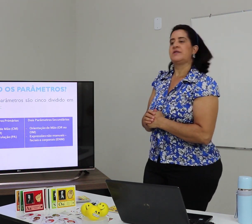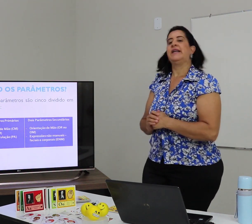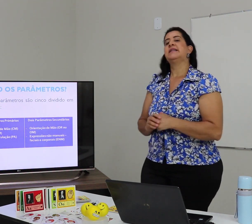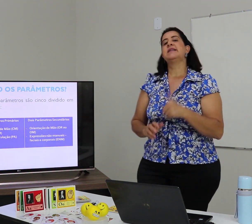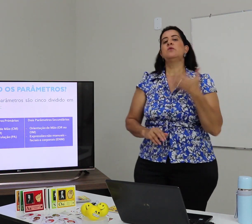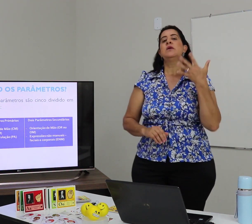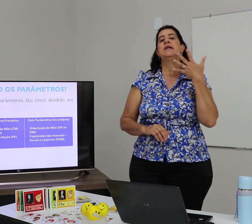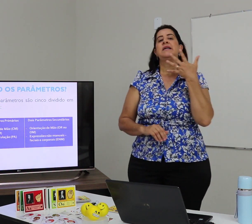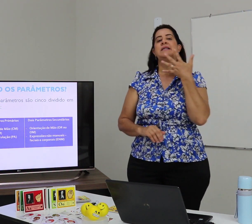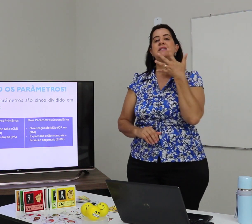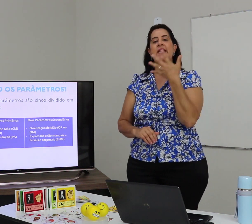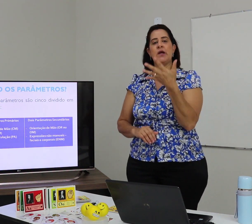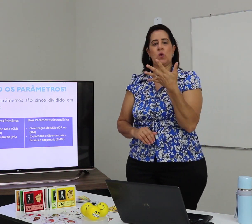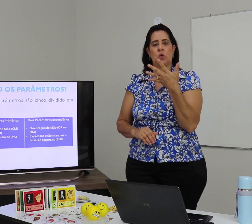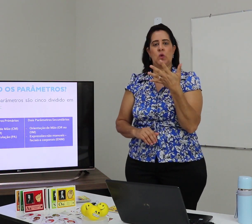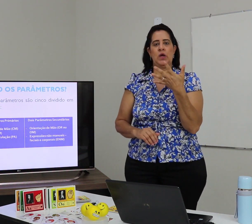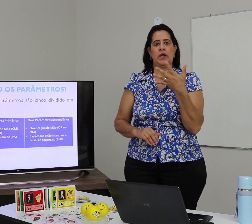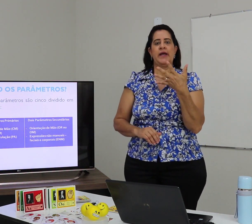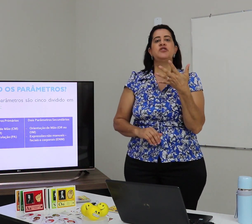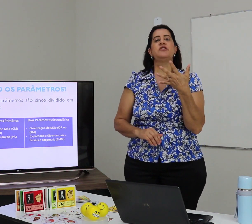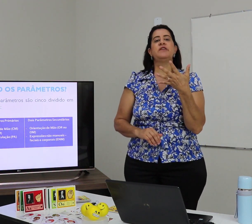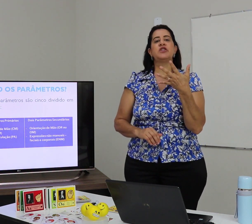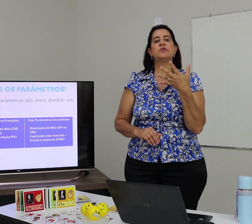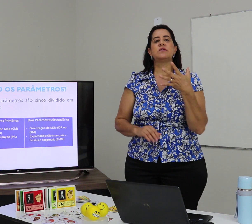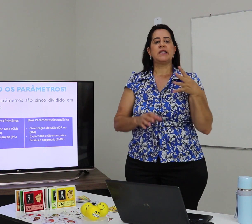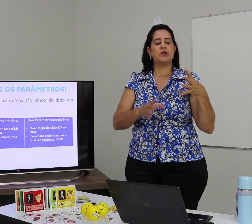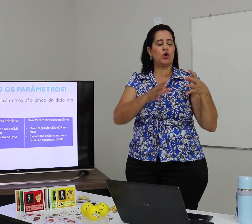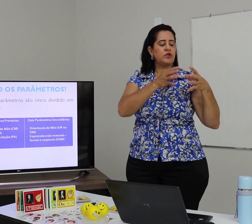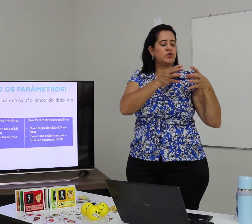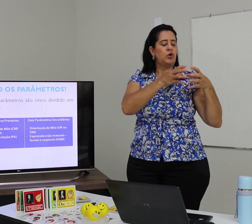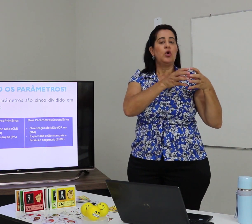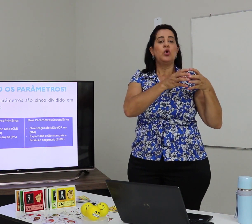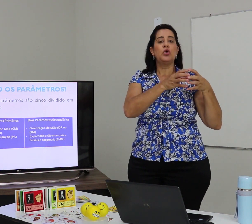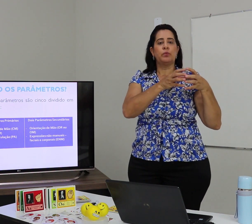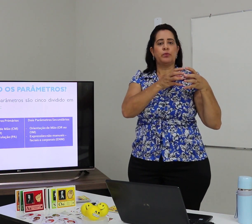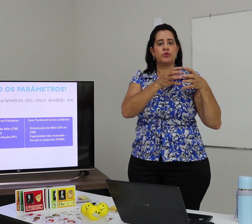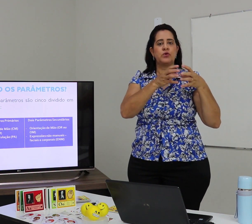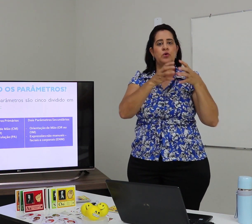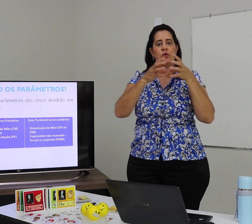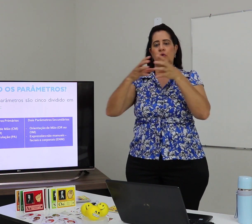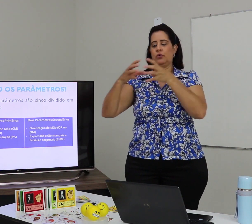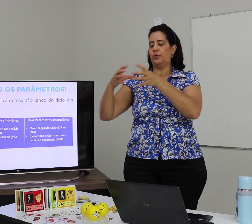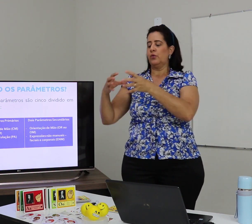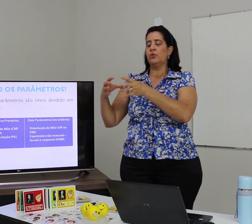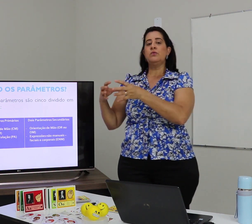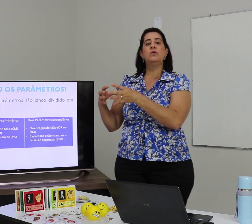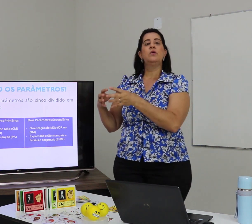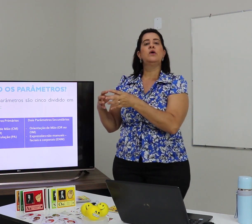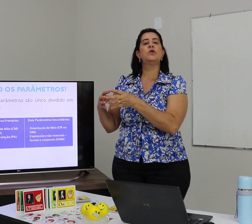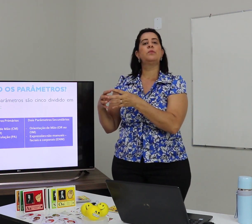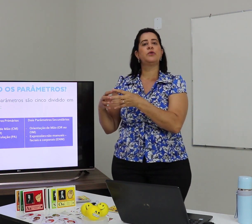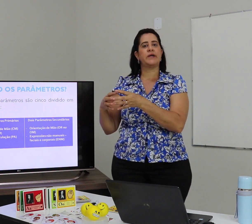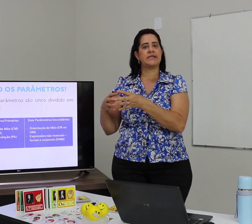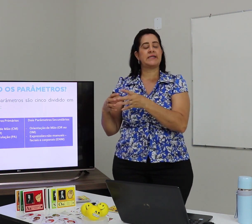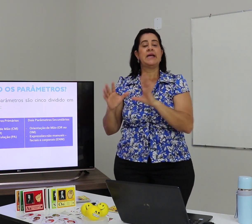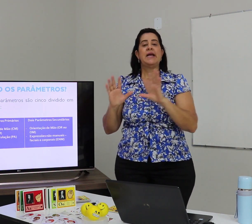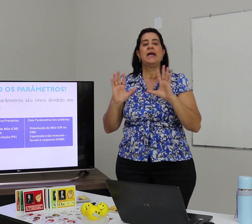eles são 5, divididos em dois grupos. Grupo 1, grupo 2.